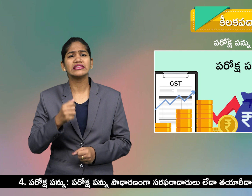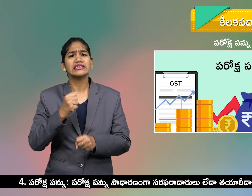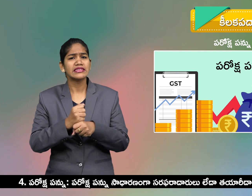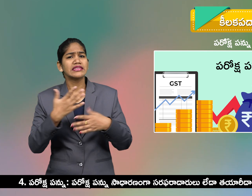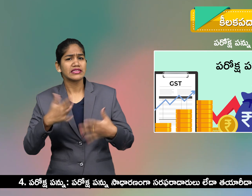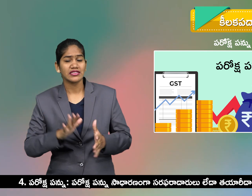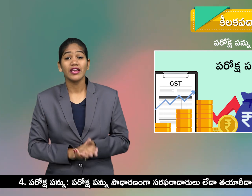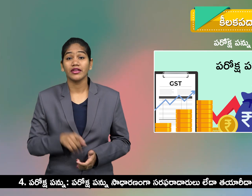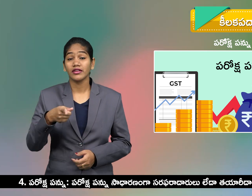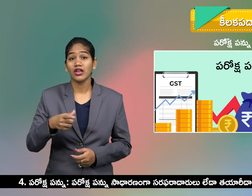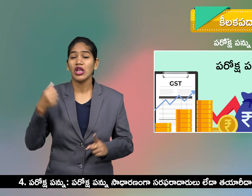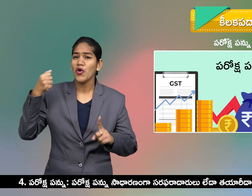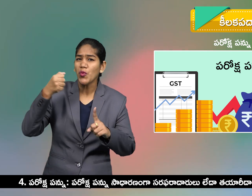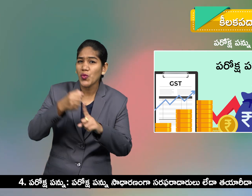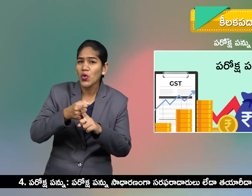విధించబడుతుంది.